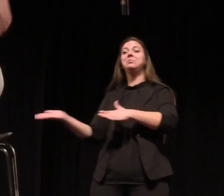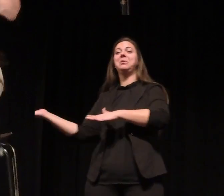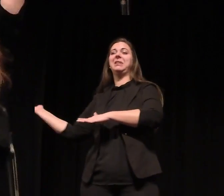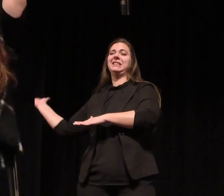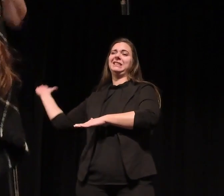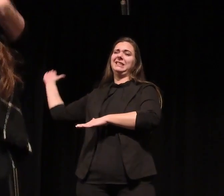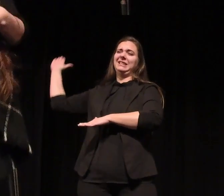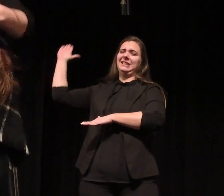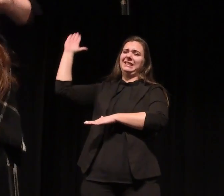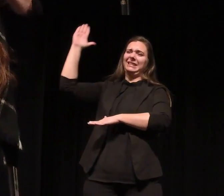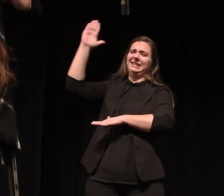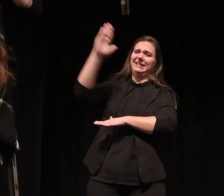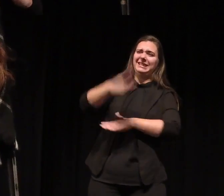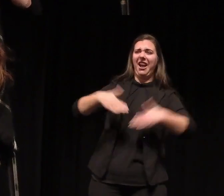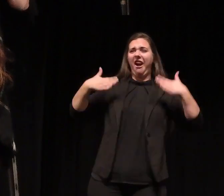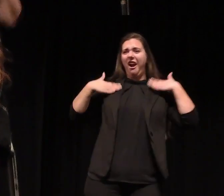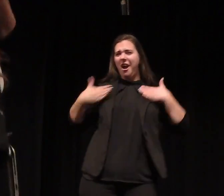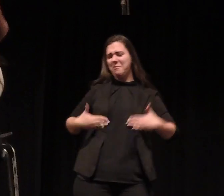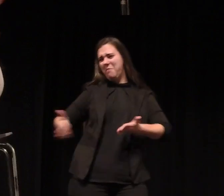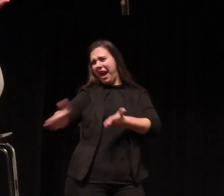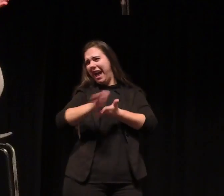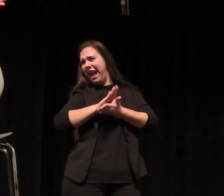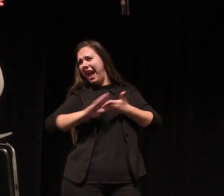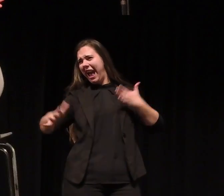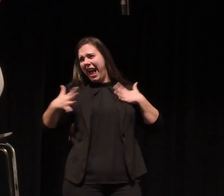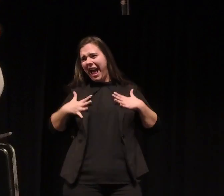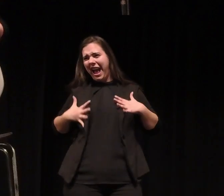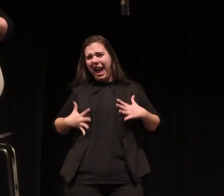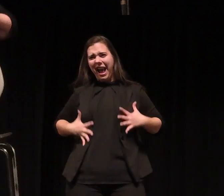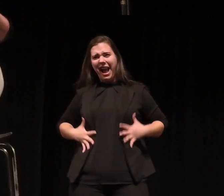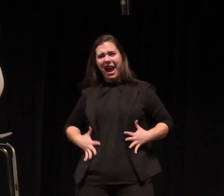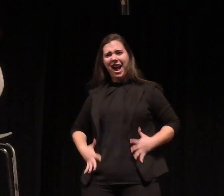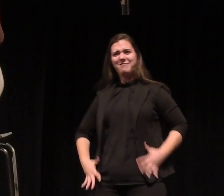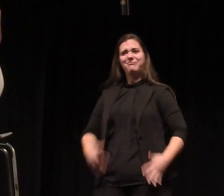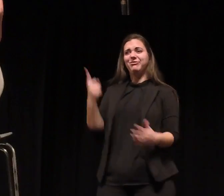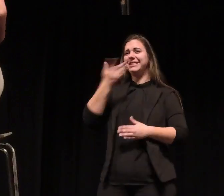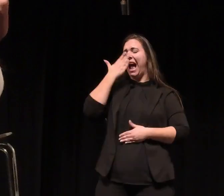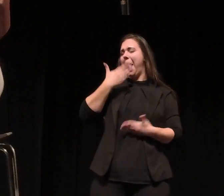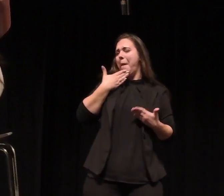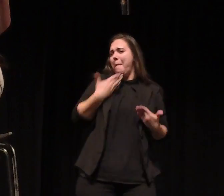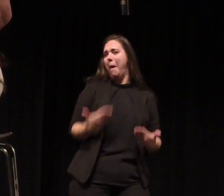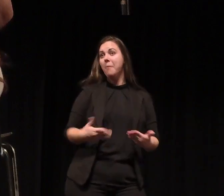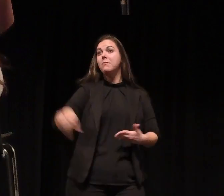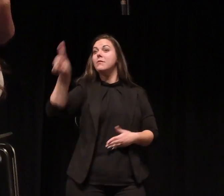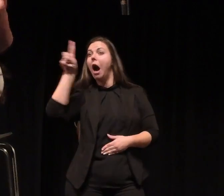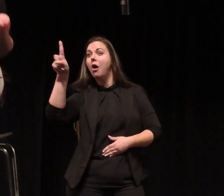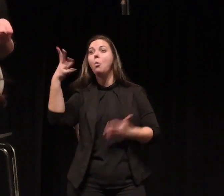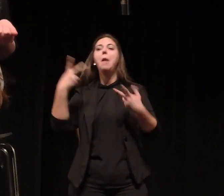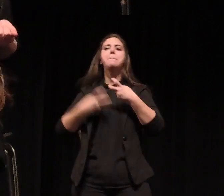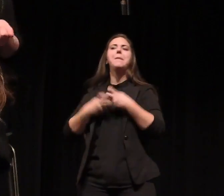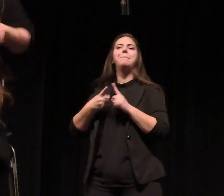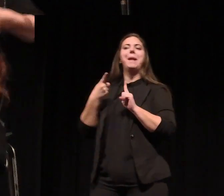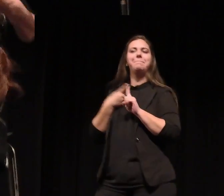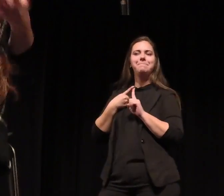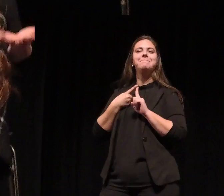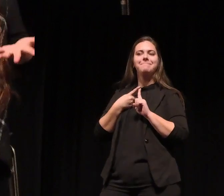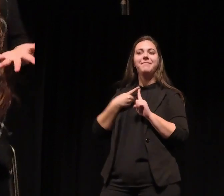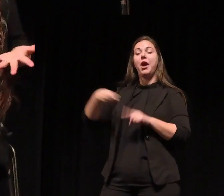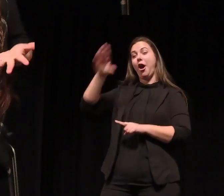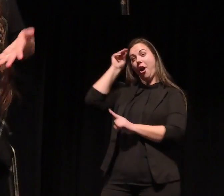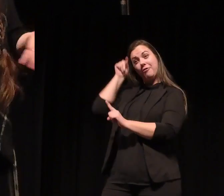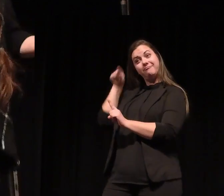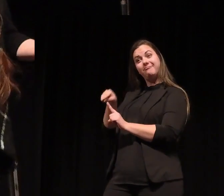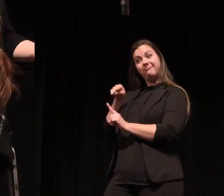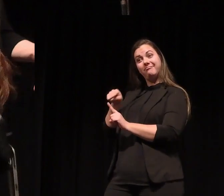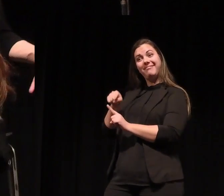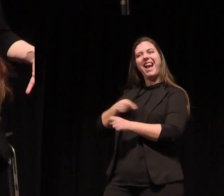puis il sentait bon. Mais le problème, c'était que cet homme-là, il passait pas vraiment de temps à